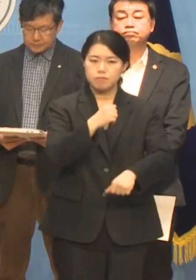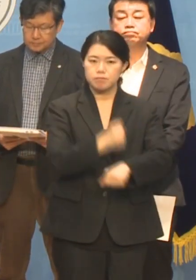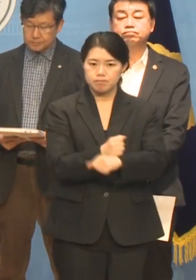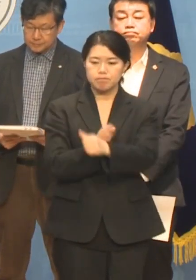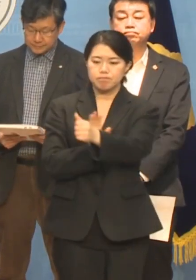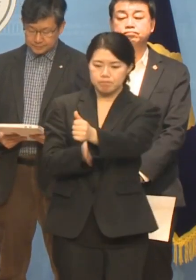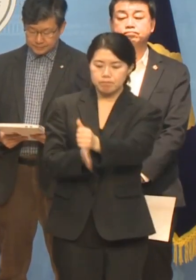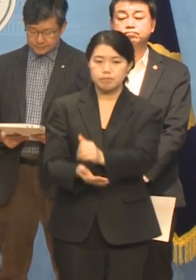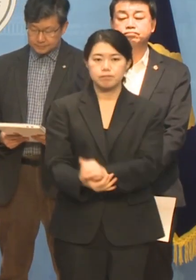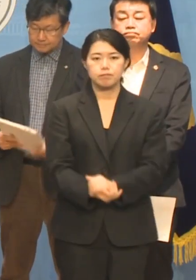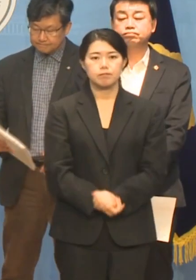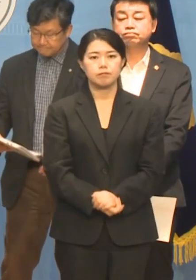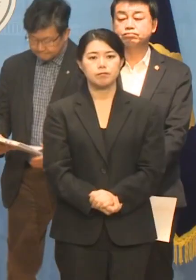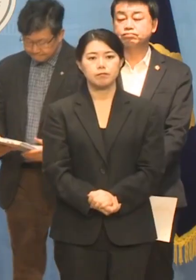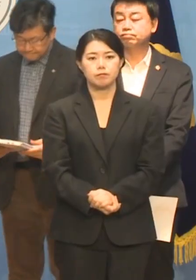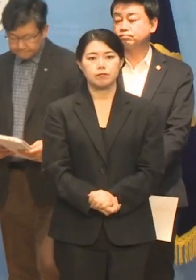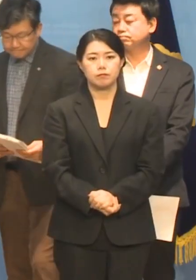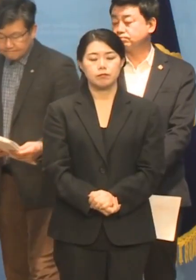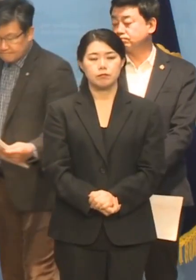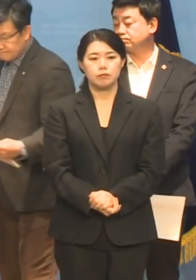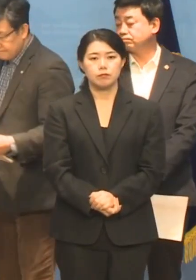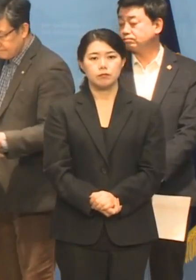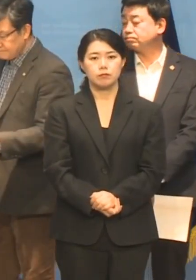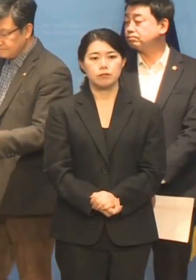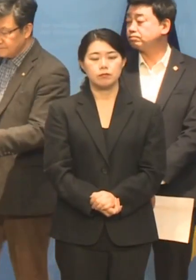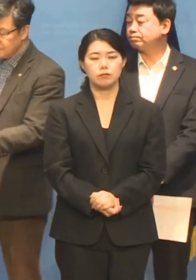주시기를 바랍니다.